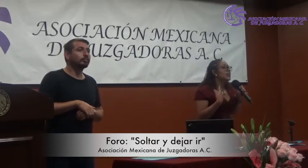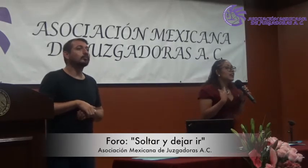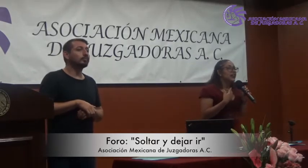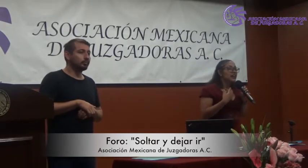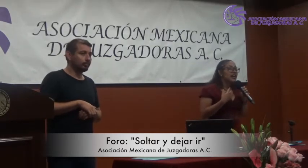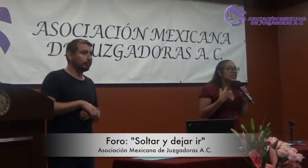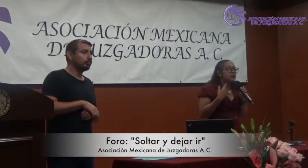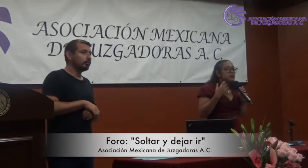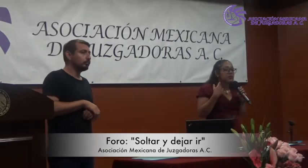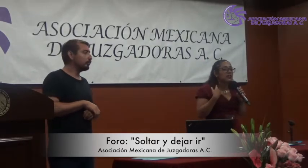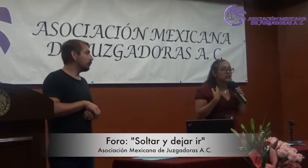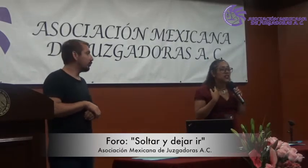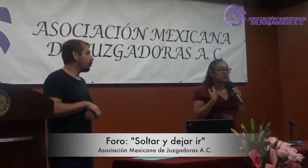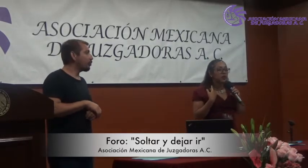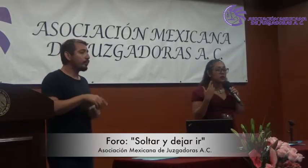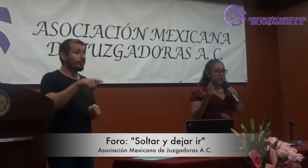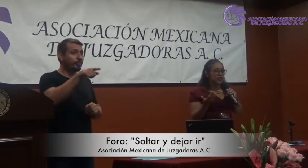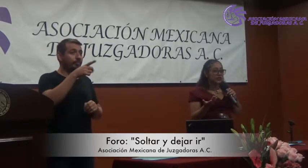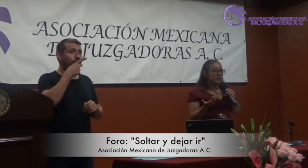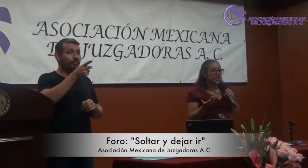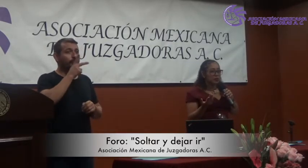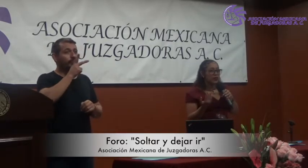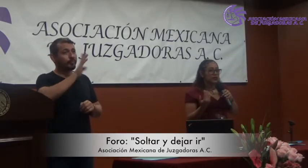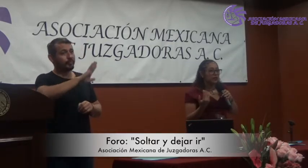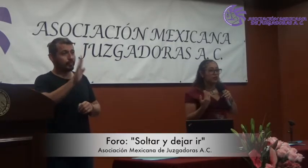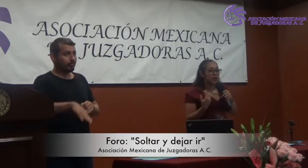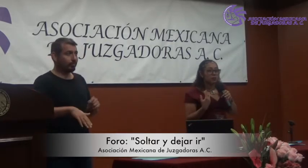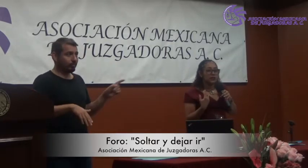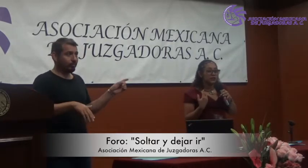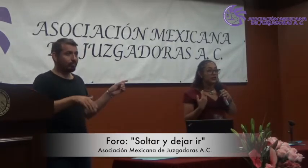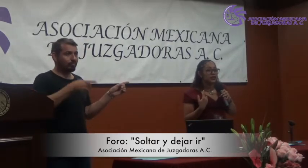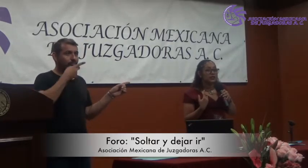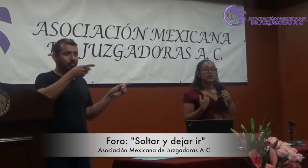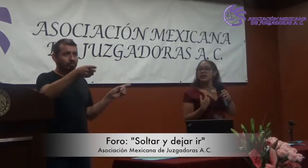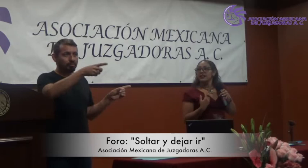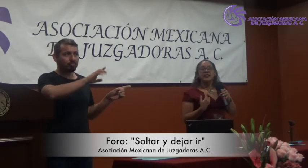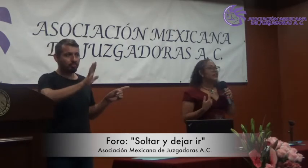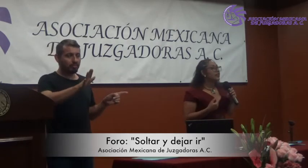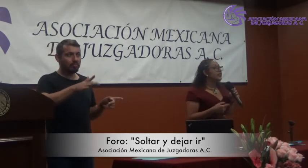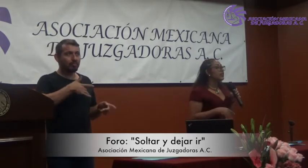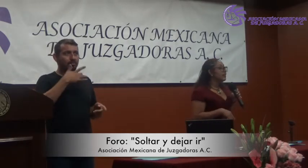Sí, han experimentado este tipo de emociones ante la pérdida de una persona.